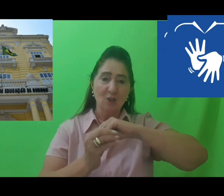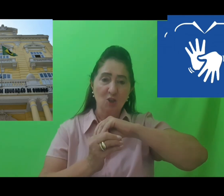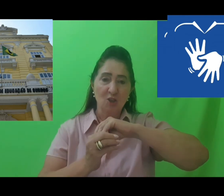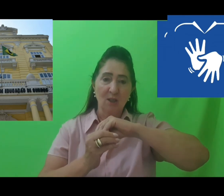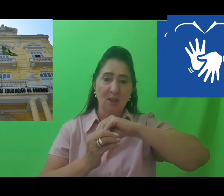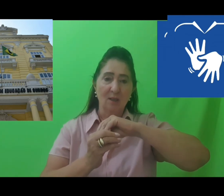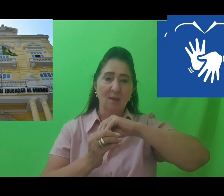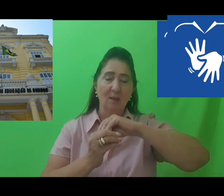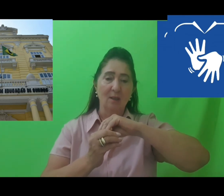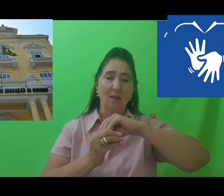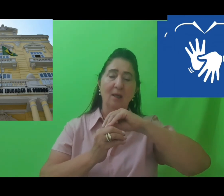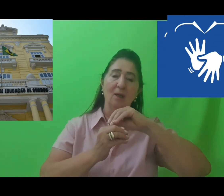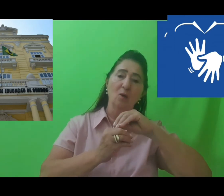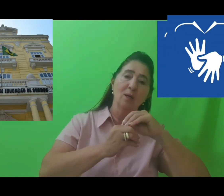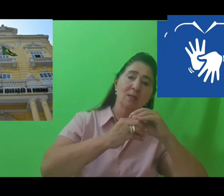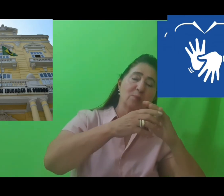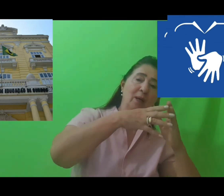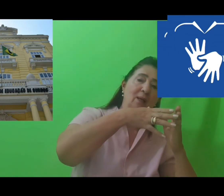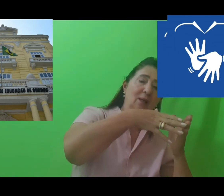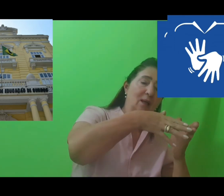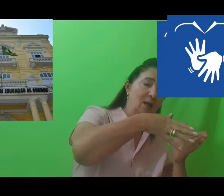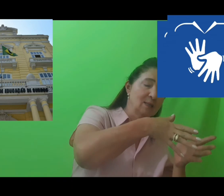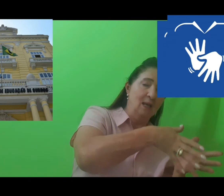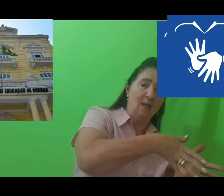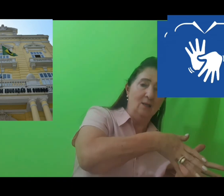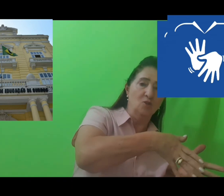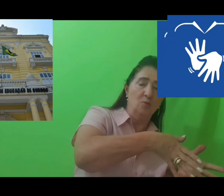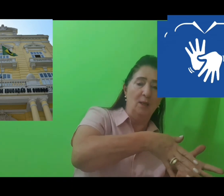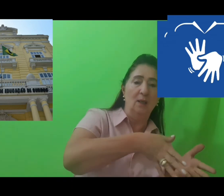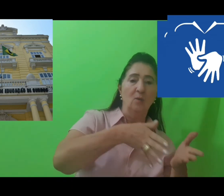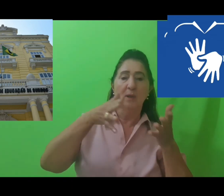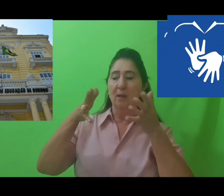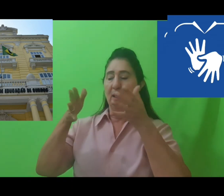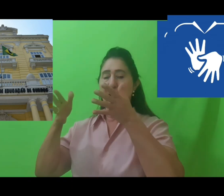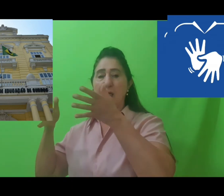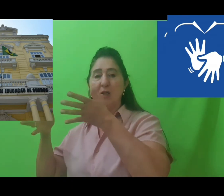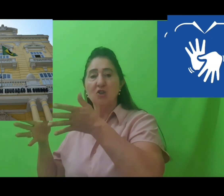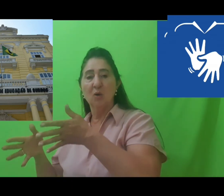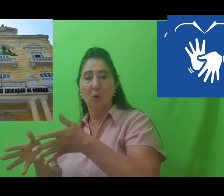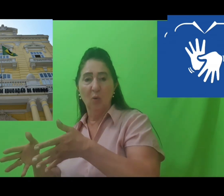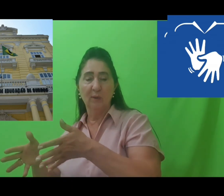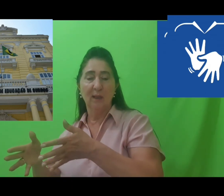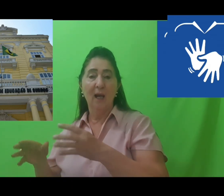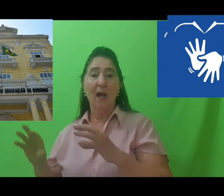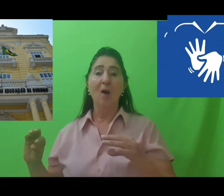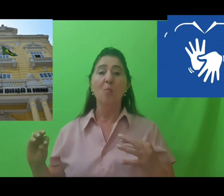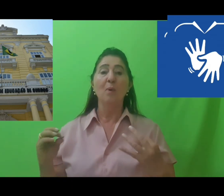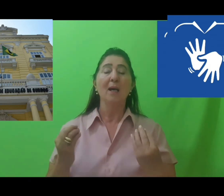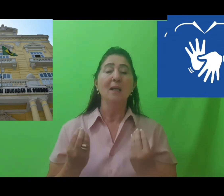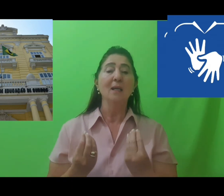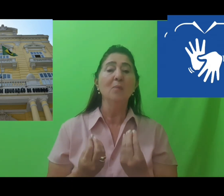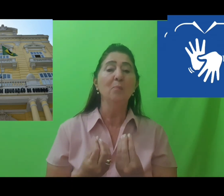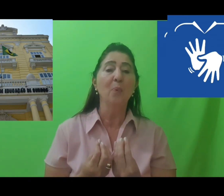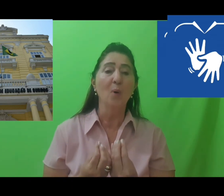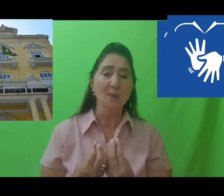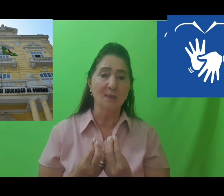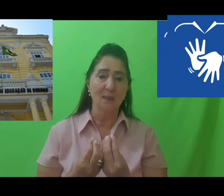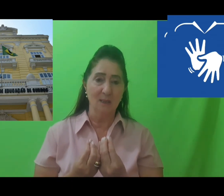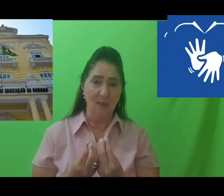mobilidade que não respeita as regras de uma língua nem de outra. Há uma